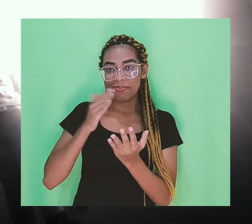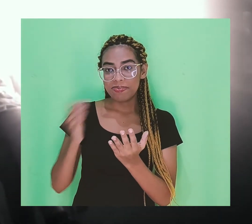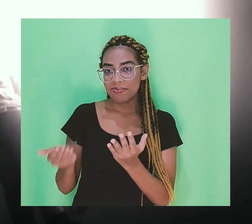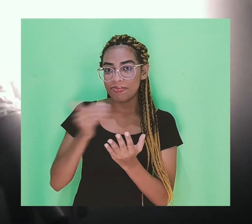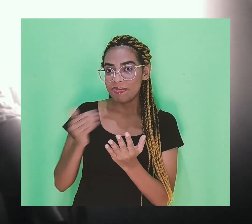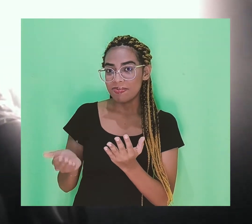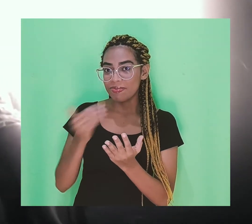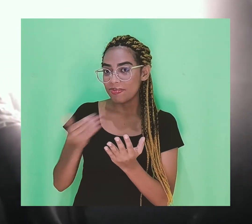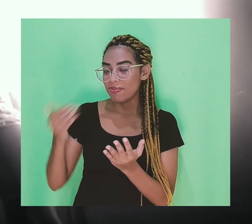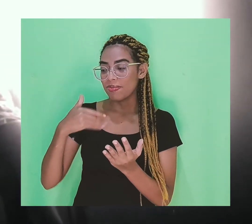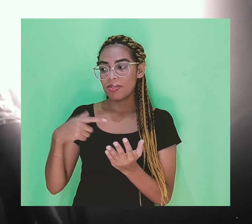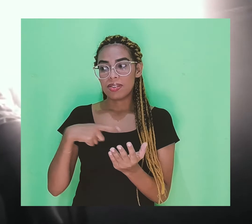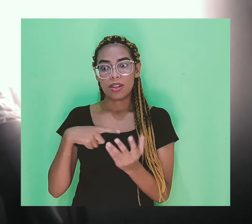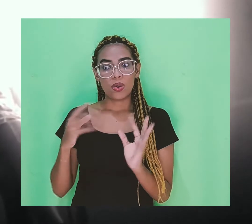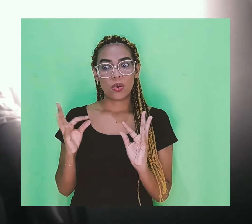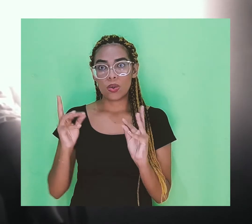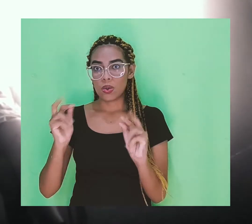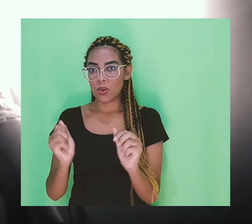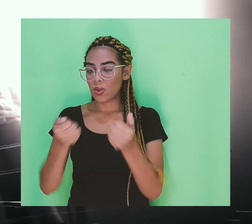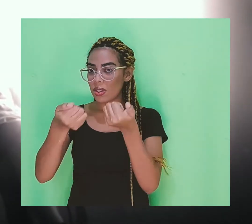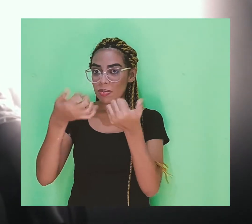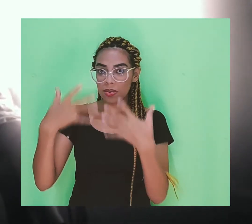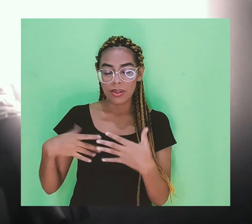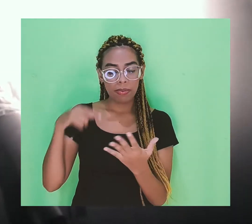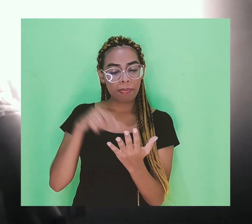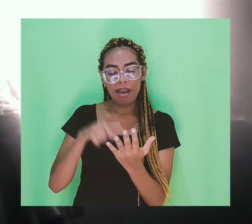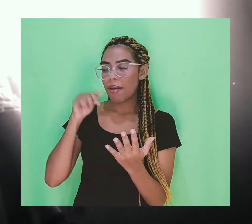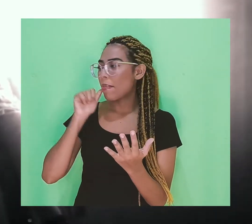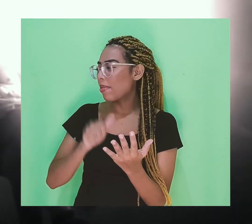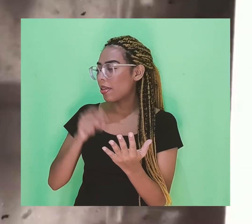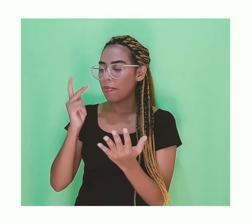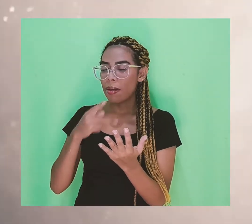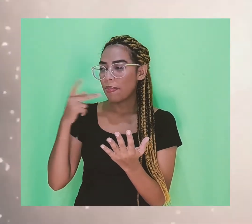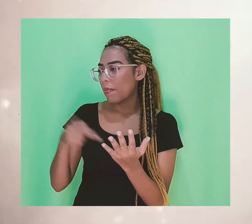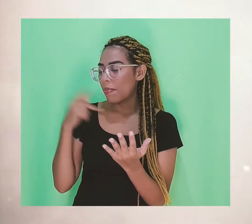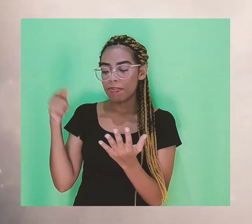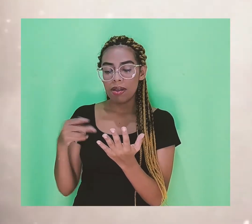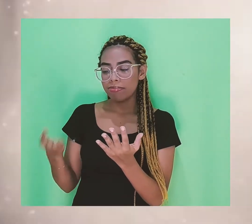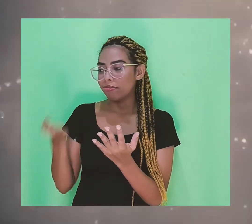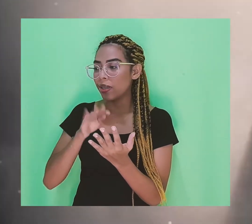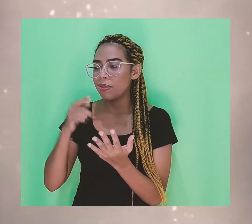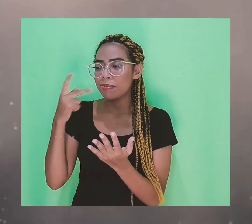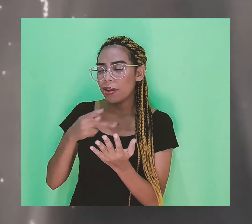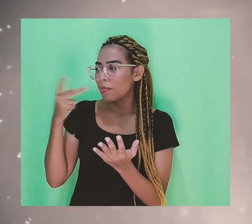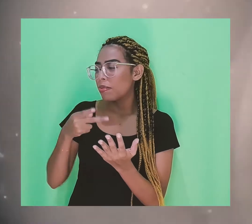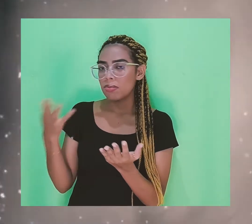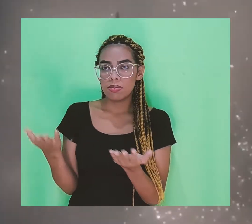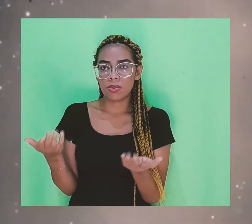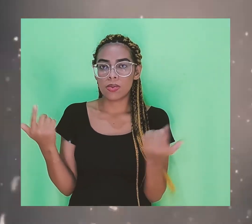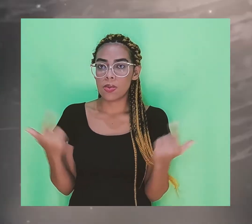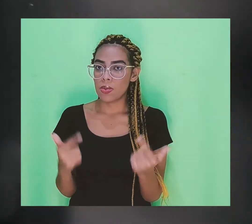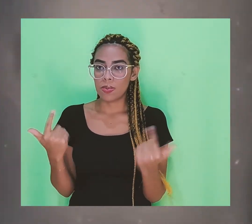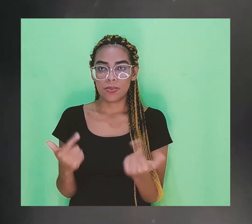sabe? E todos os podres da família eram relatados naquele álbum e sabe? E o quanto isso era legal. E hoje em dia a gente